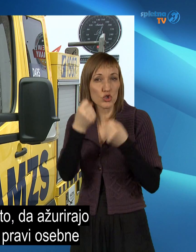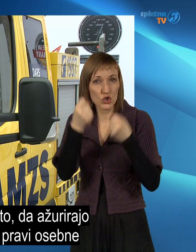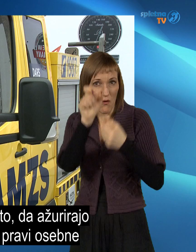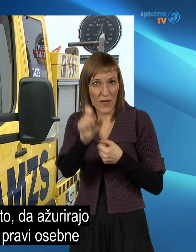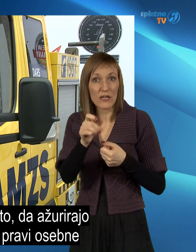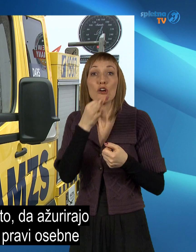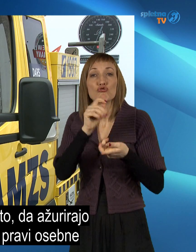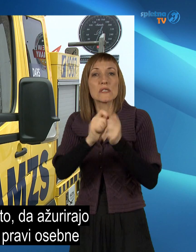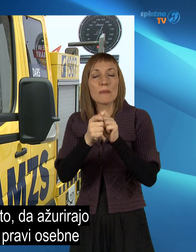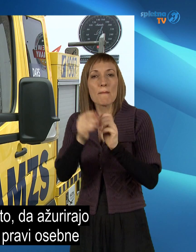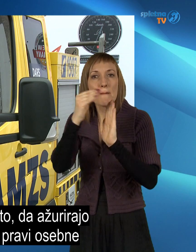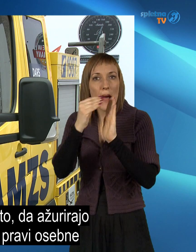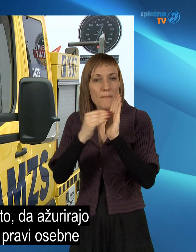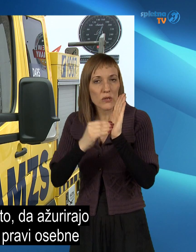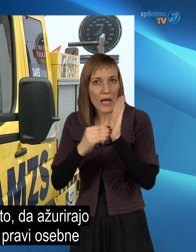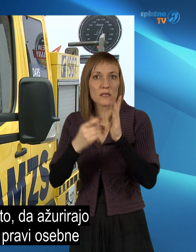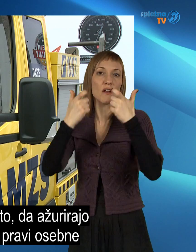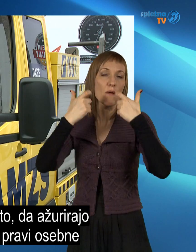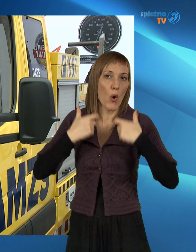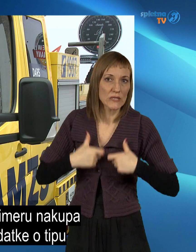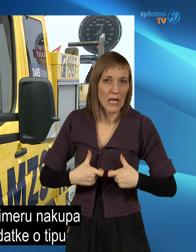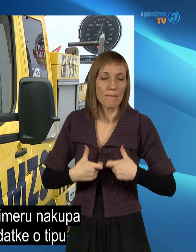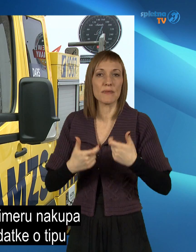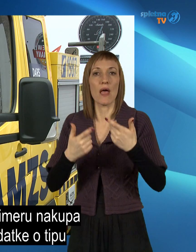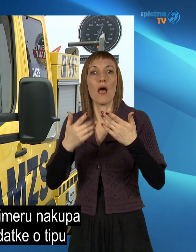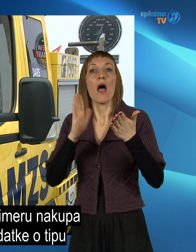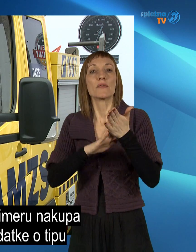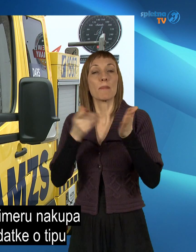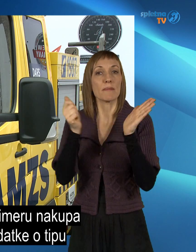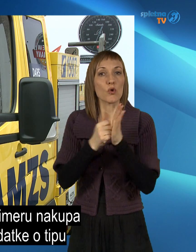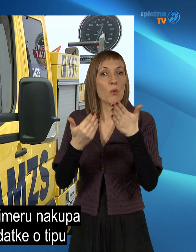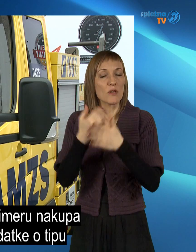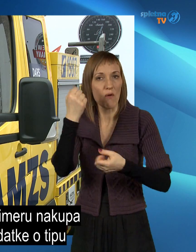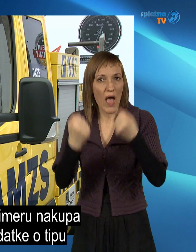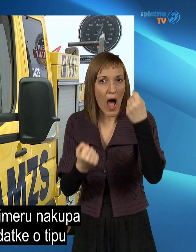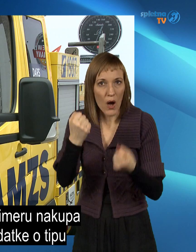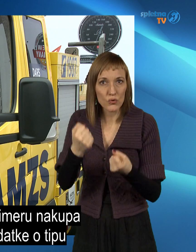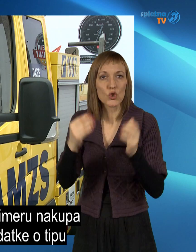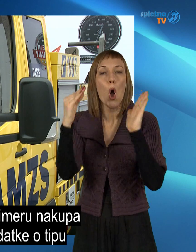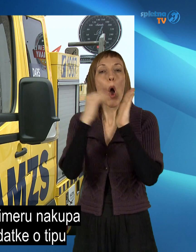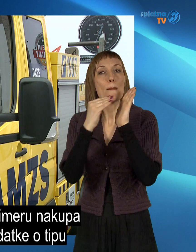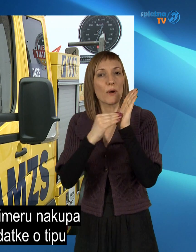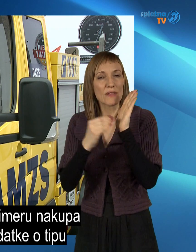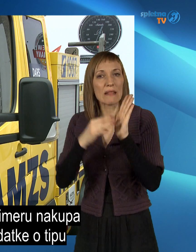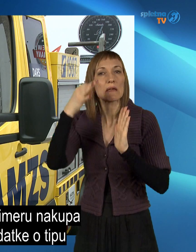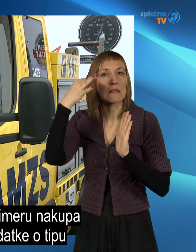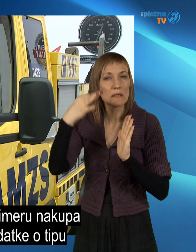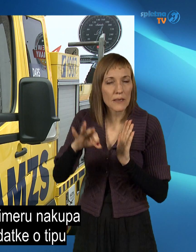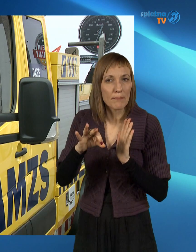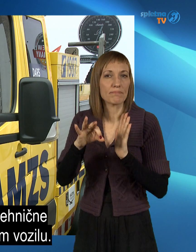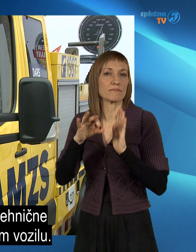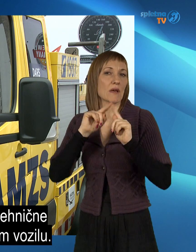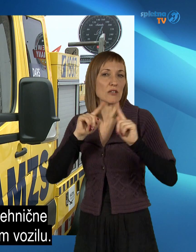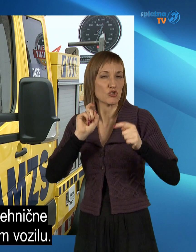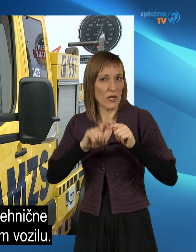da ažurirajo svoje podatke, to se pravi tako osebne podatke, kakor tudi v primeru nakupa novega vozila, podatke o